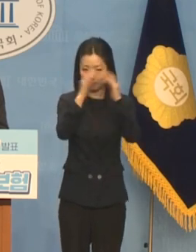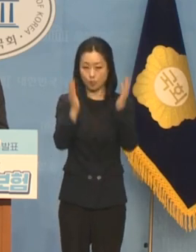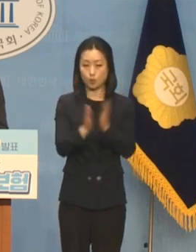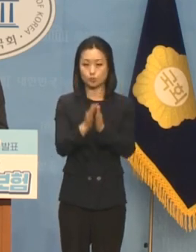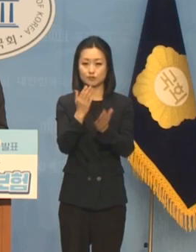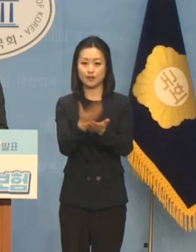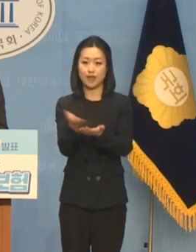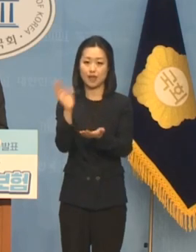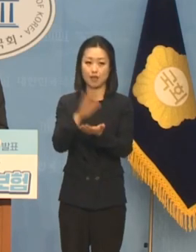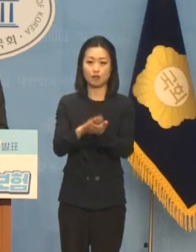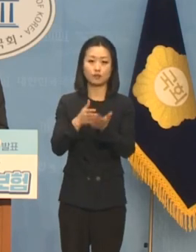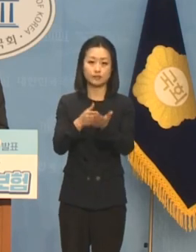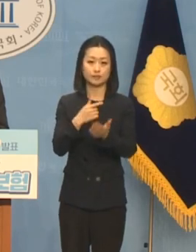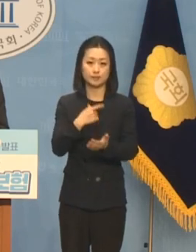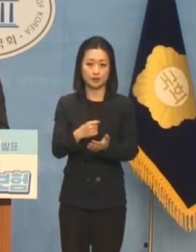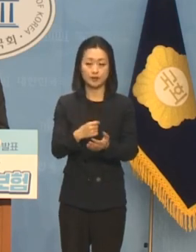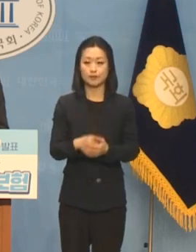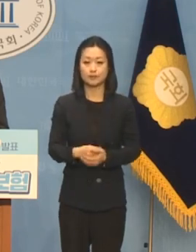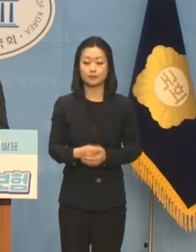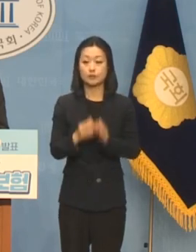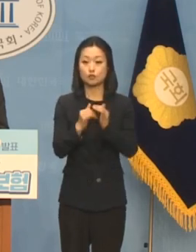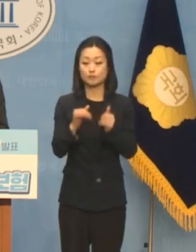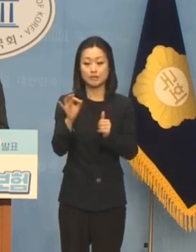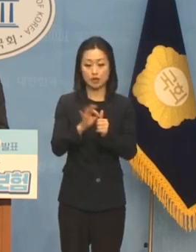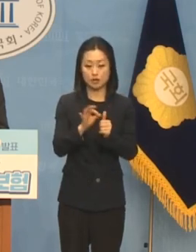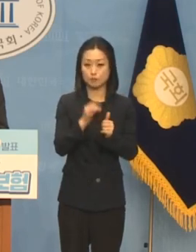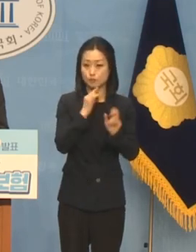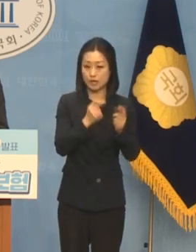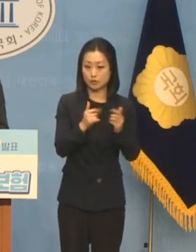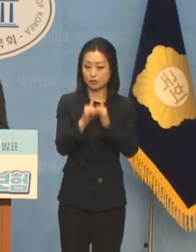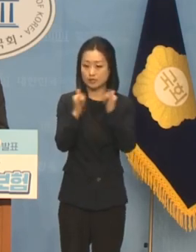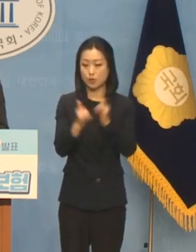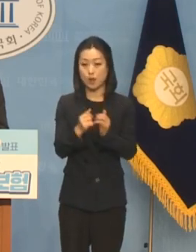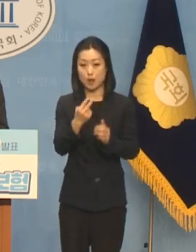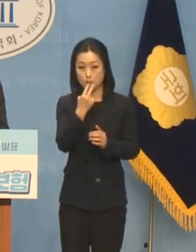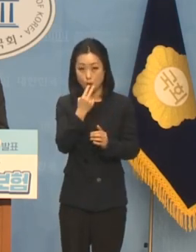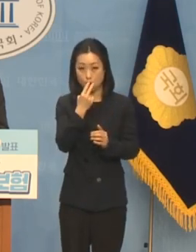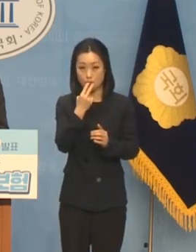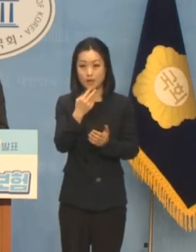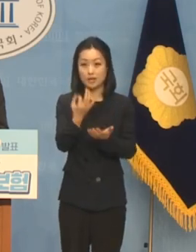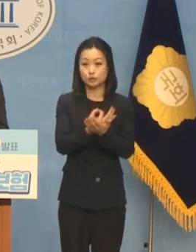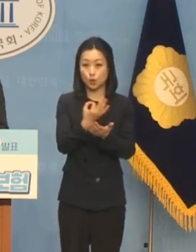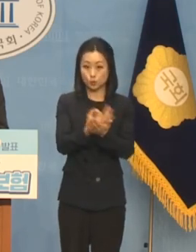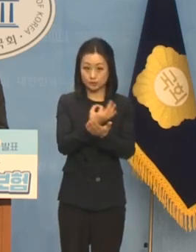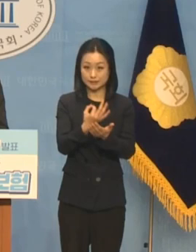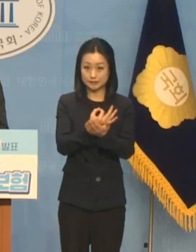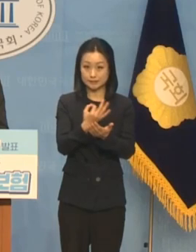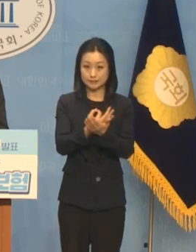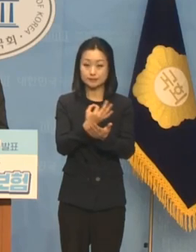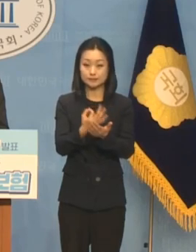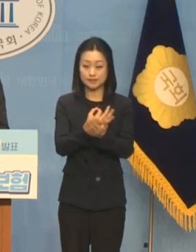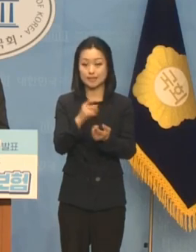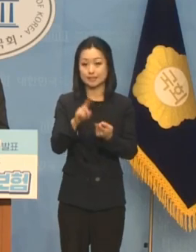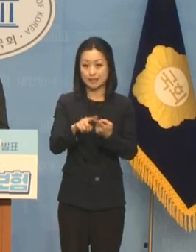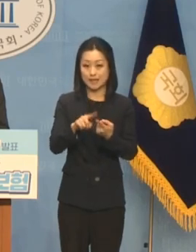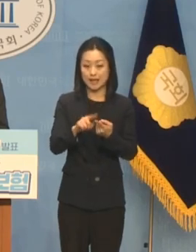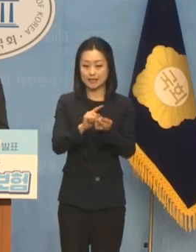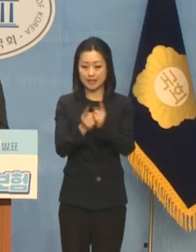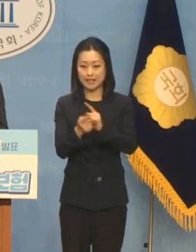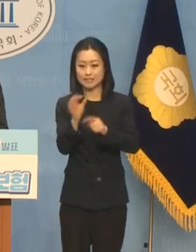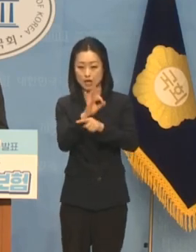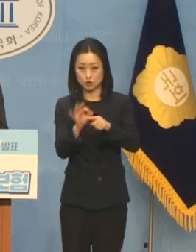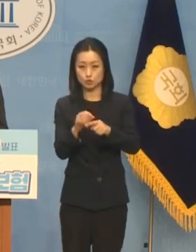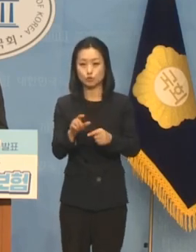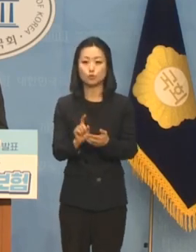개편할 것을 제안합니다. 국민연금을 비롯한 사회보험의 소득 대체율은 더 높여야 합니다. 재정